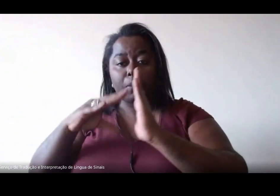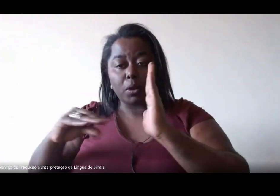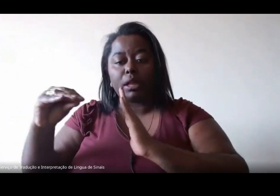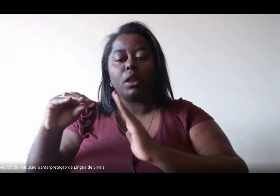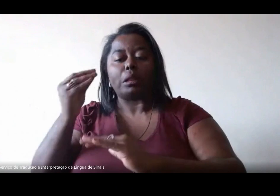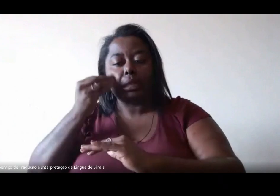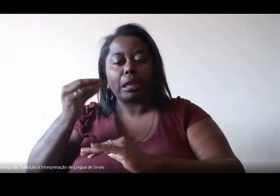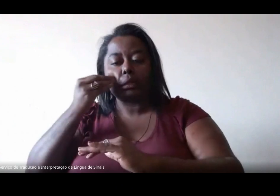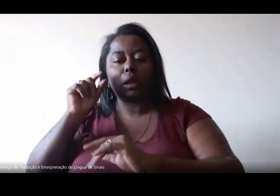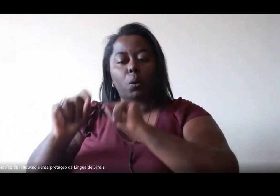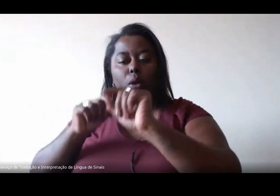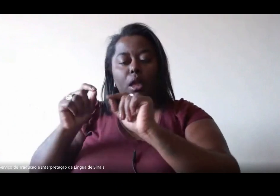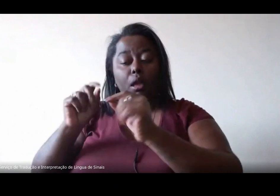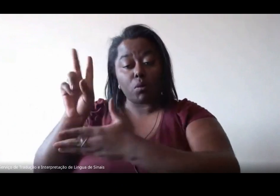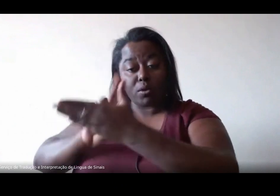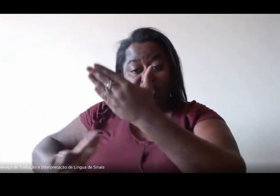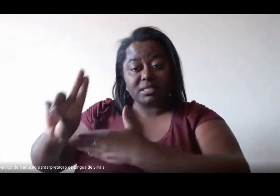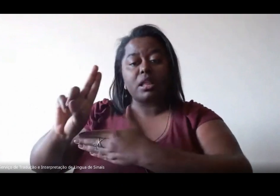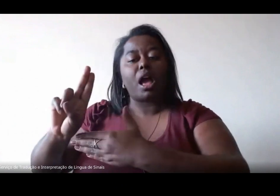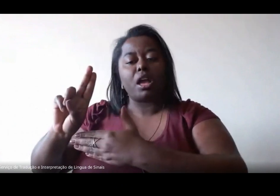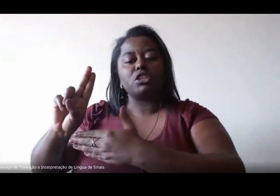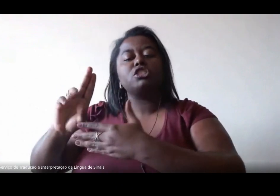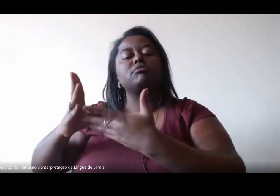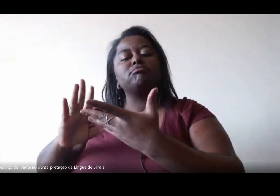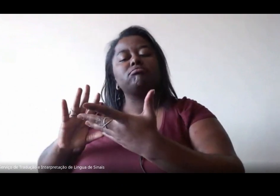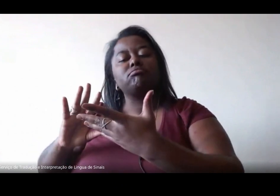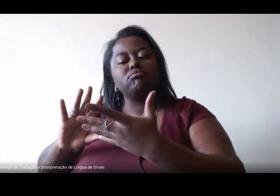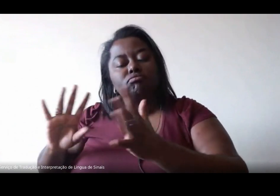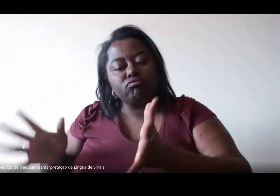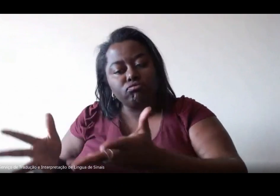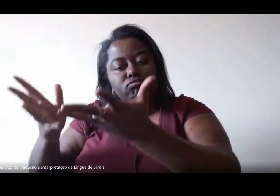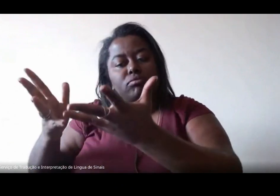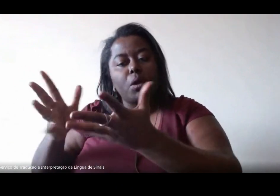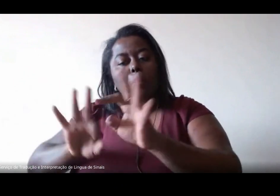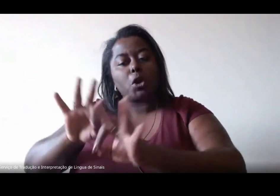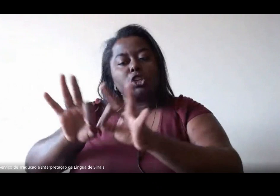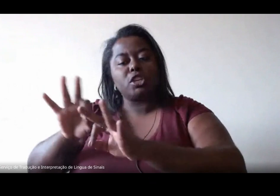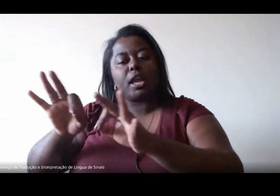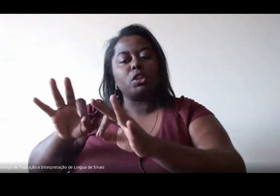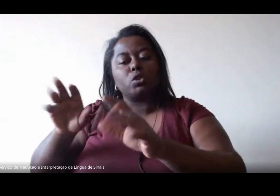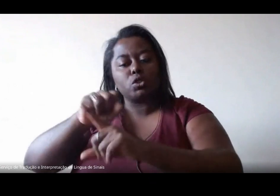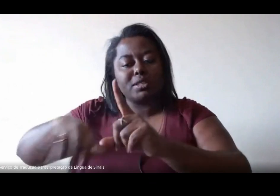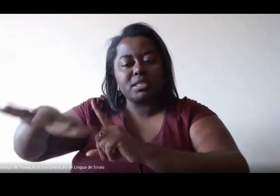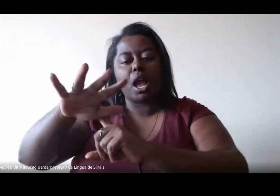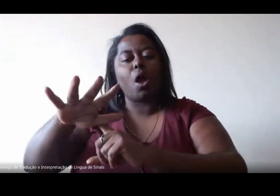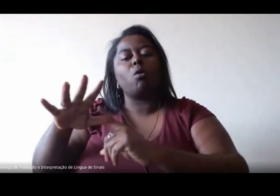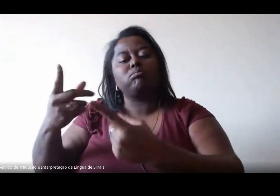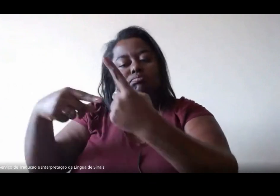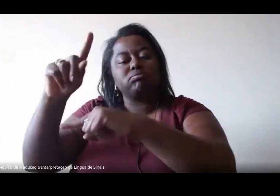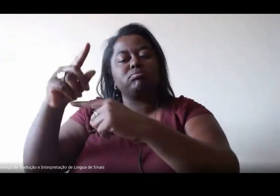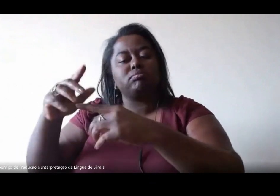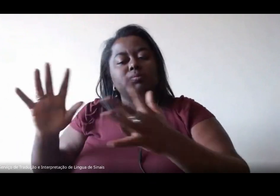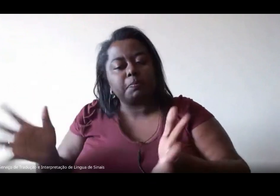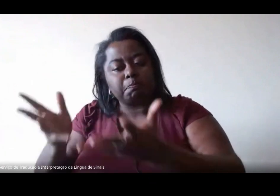universidade possa intervir no que é um projeto civilizatório para as sociedades e